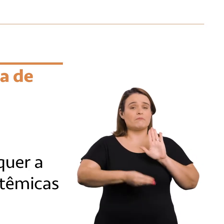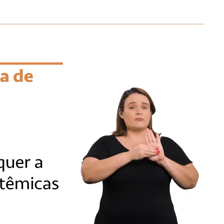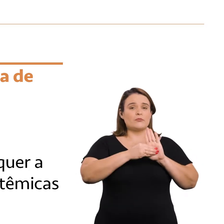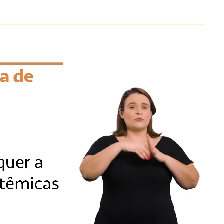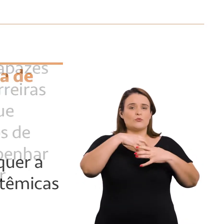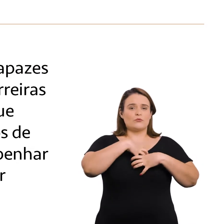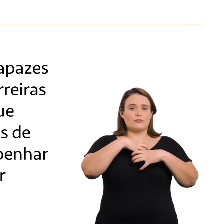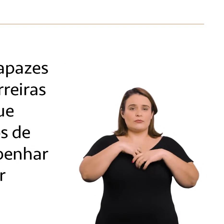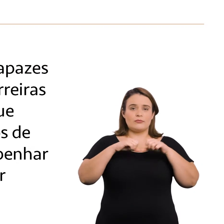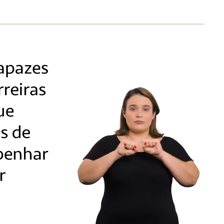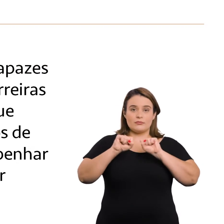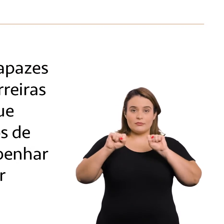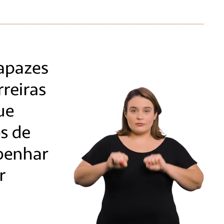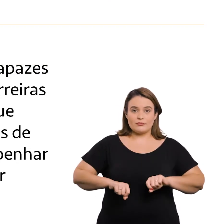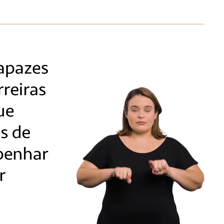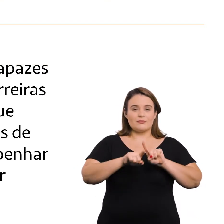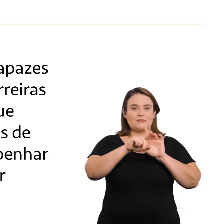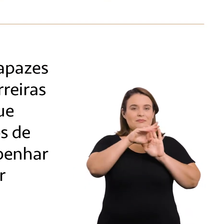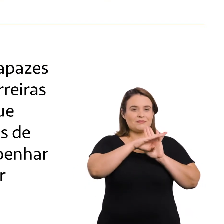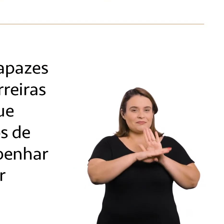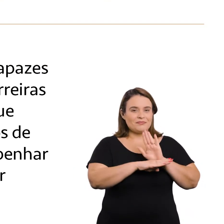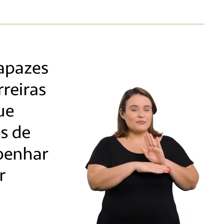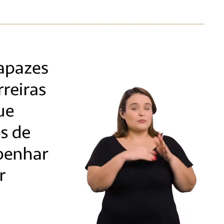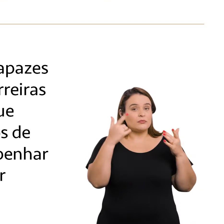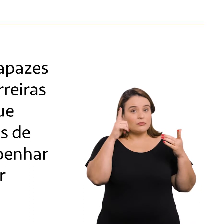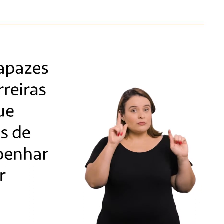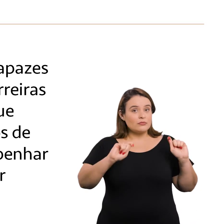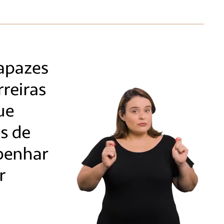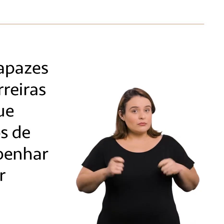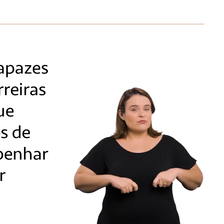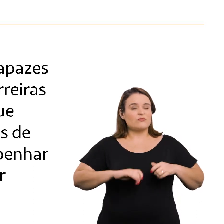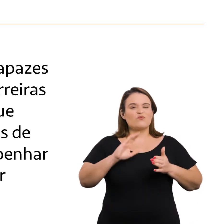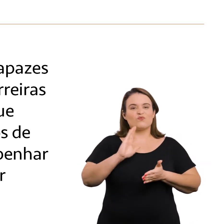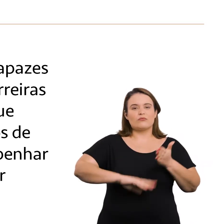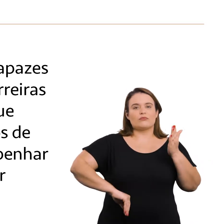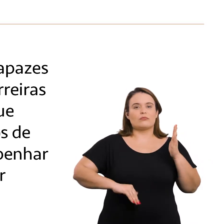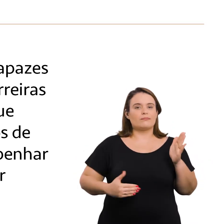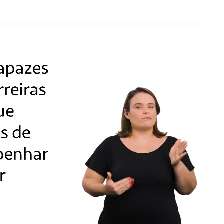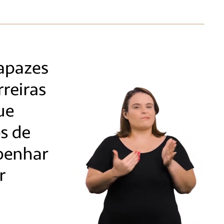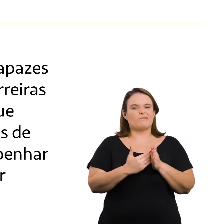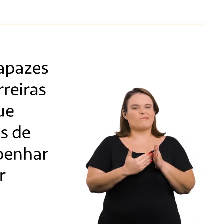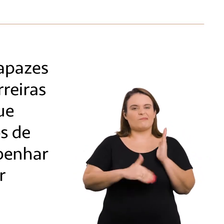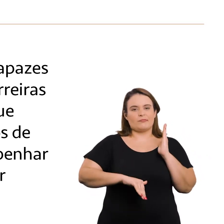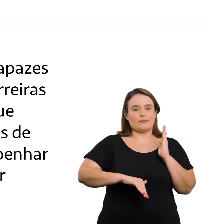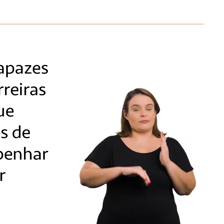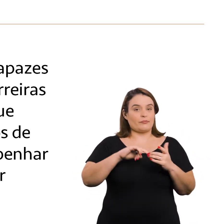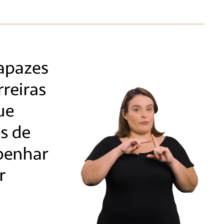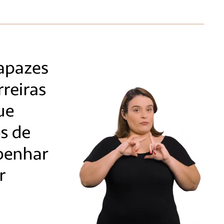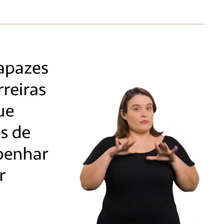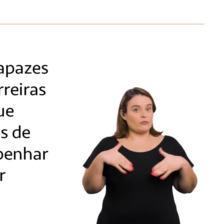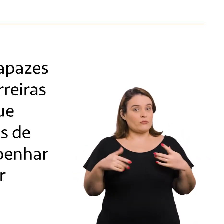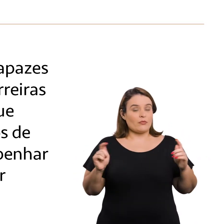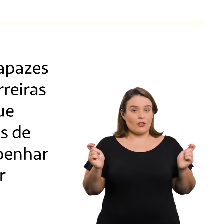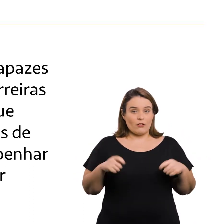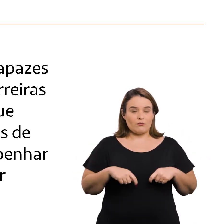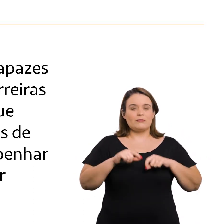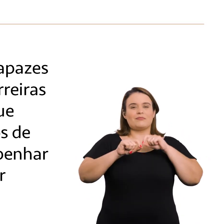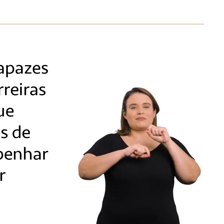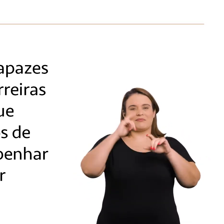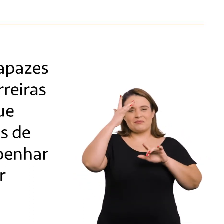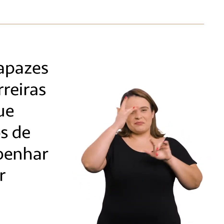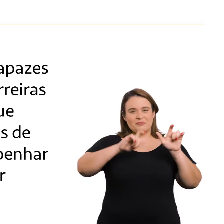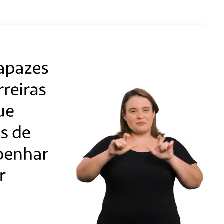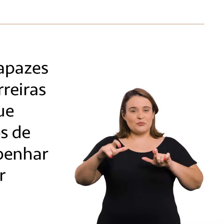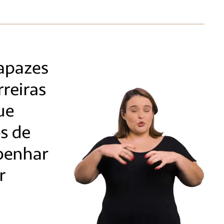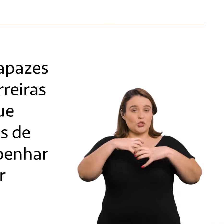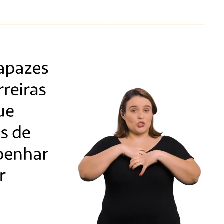medidas sistêmicas e estruturadas, que sejam capazes de eliminar as diferentes barreiras existentes, possibilitando que pessoas